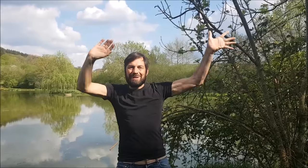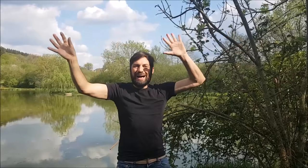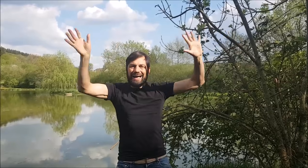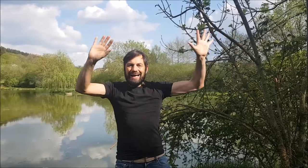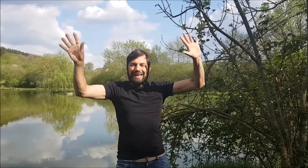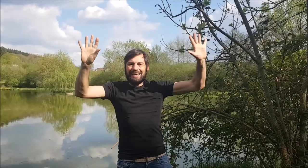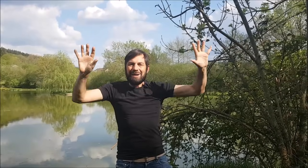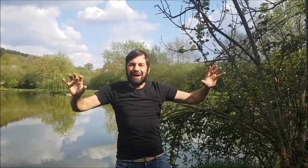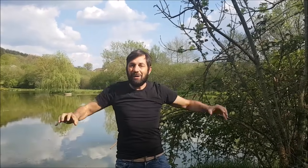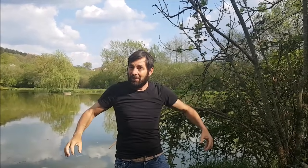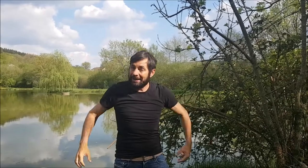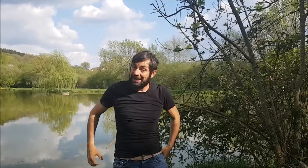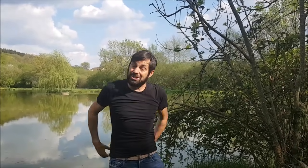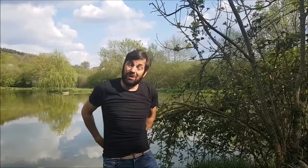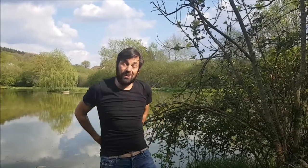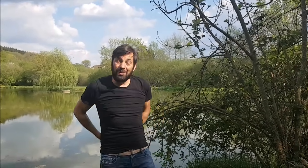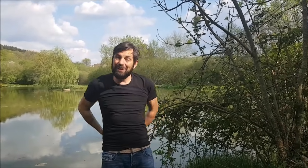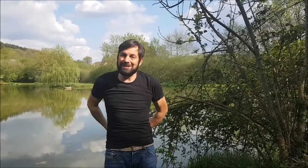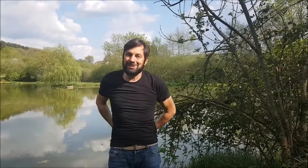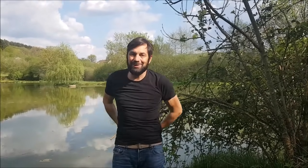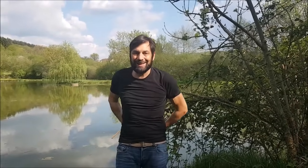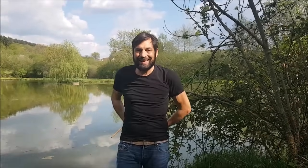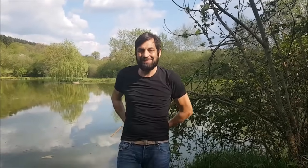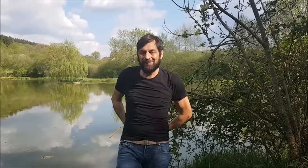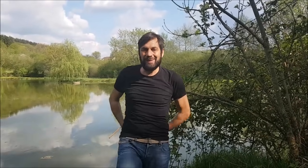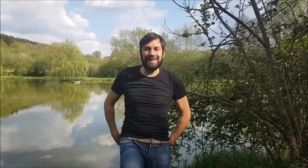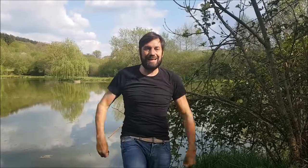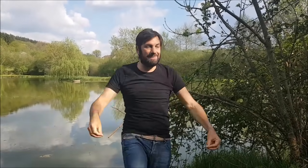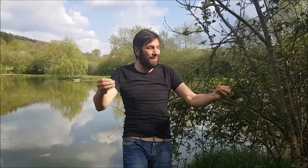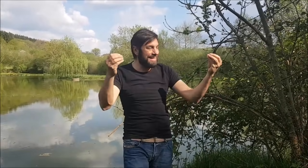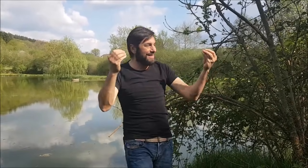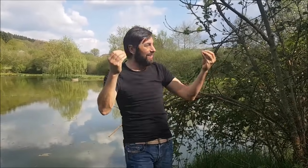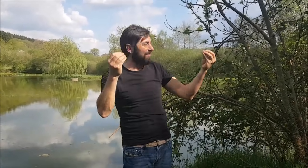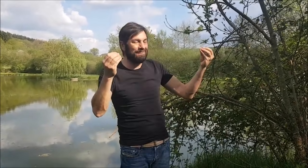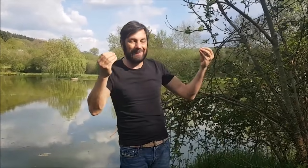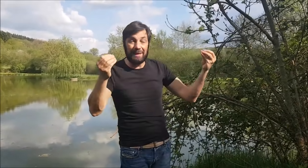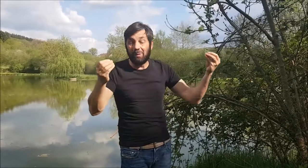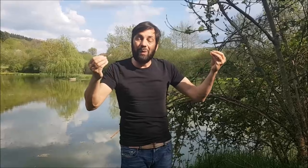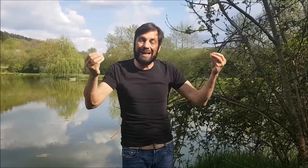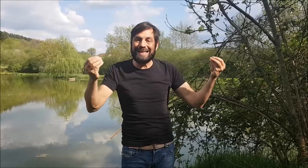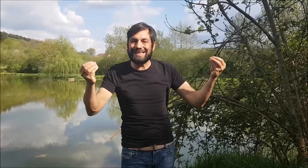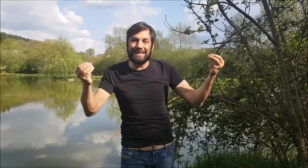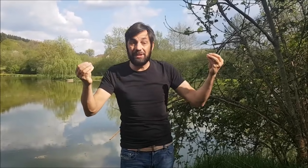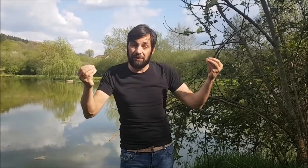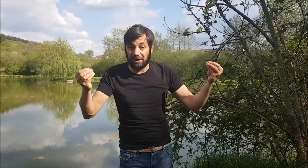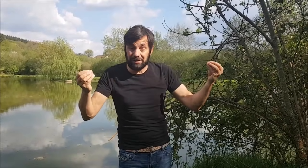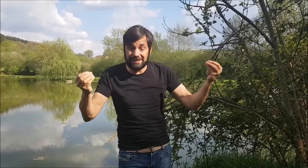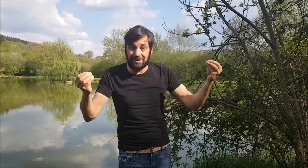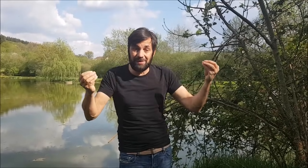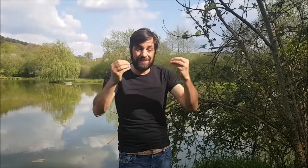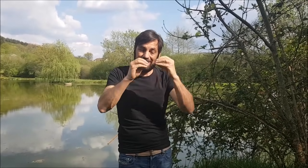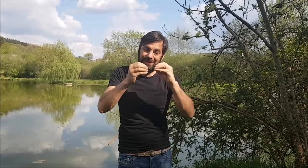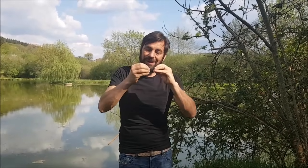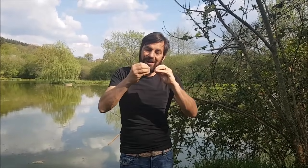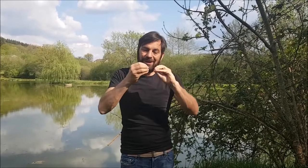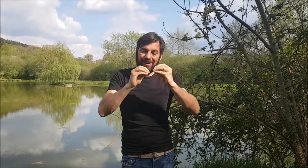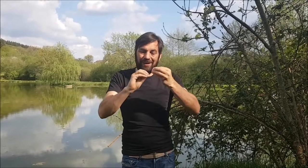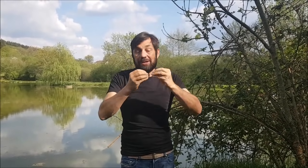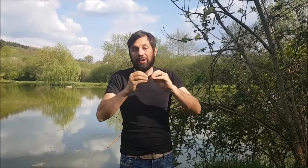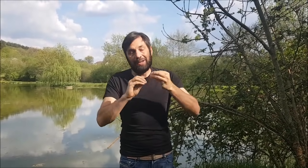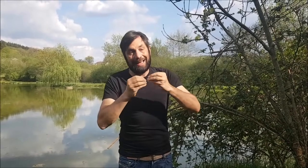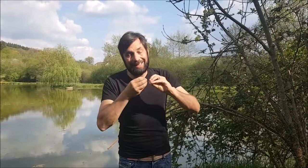tout le monde bouge les mains. Les mains, on les cache dans le dos bien sûr, et puis les mains, on les sort. Bon, elle décide de faire connaissance,